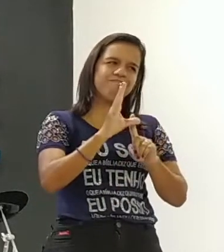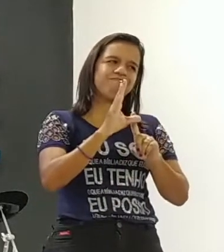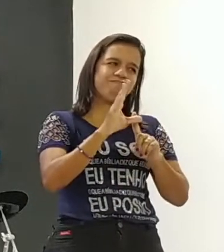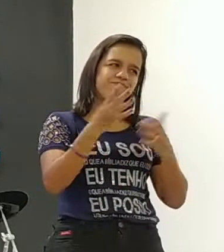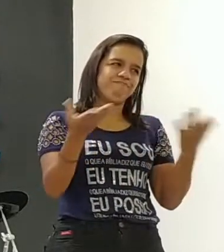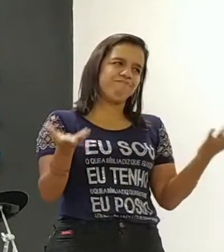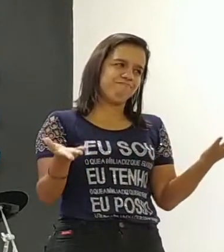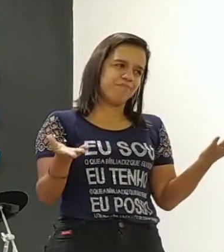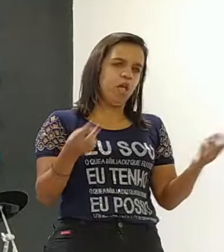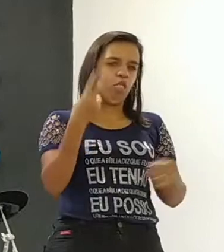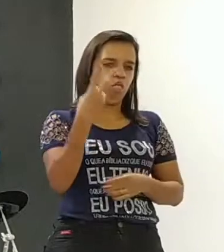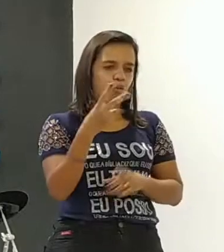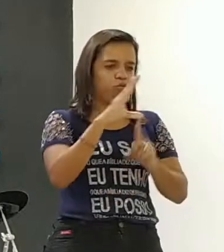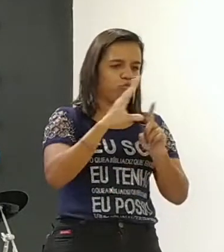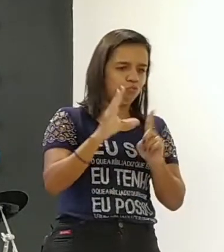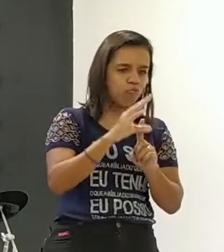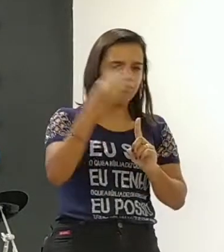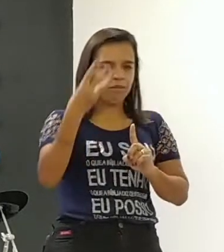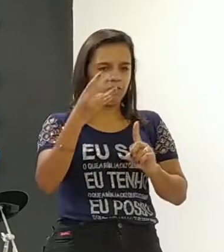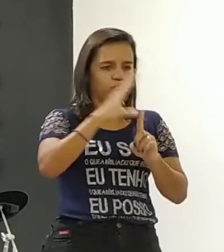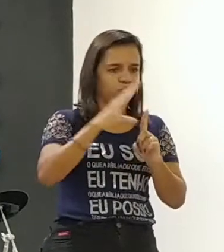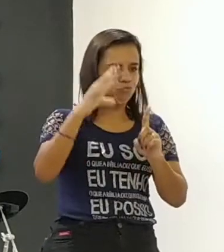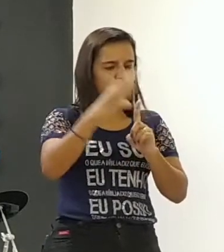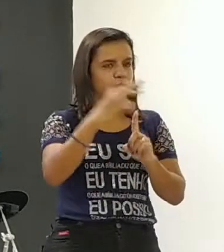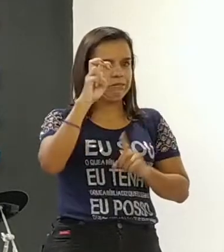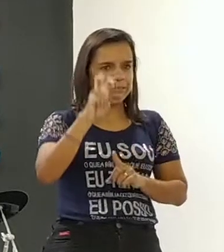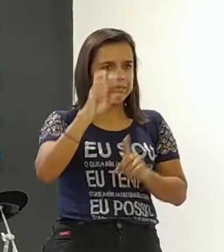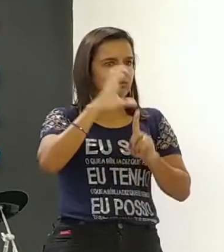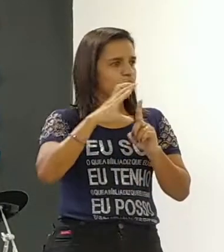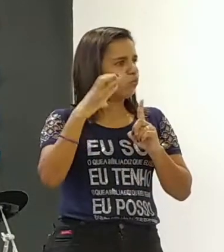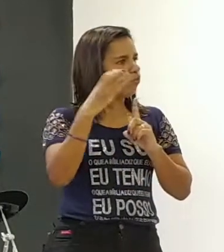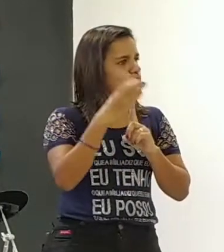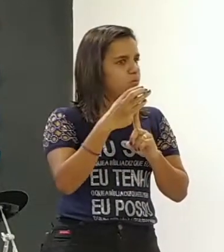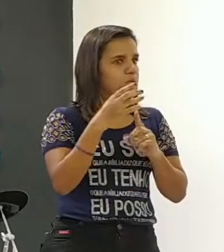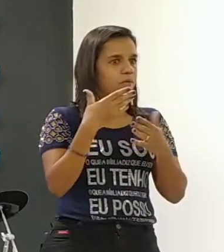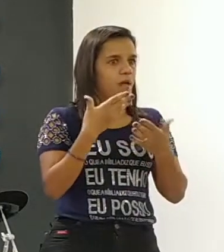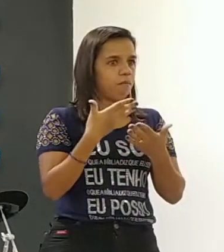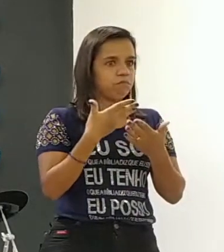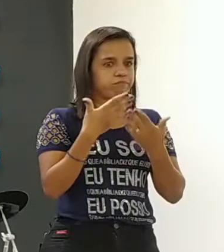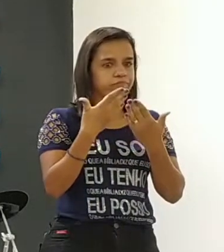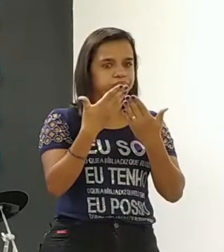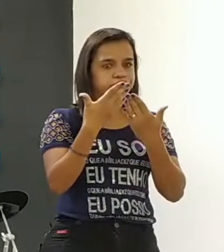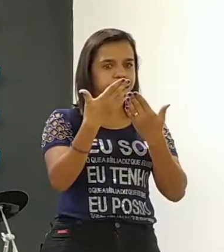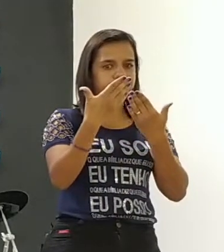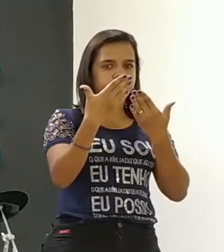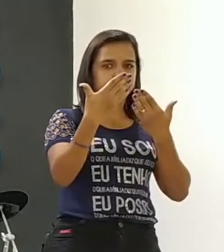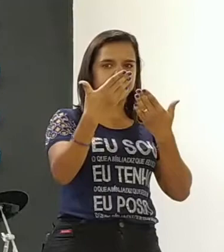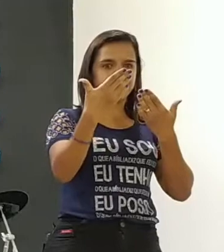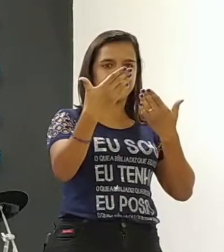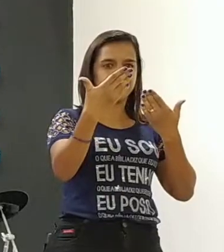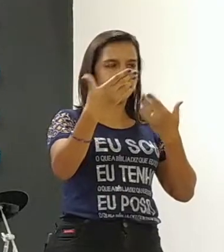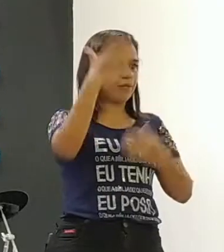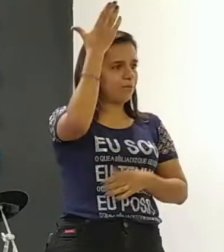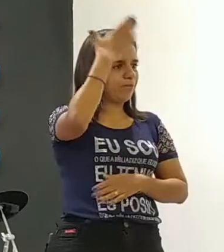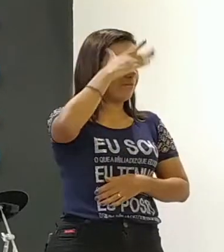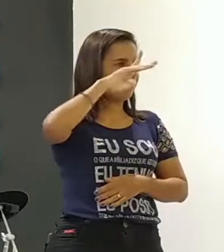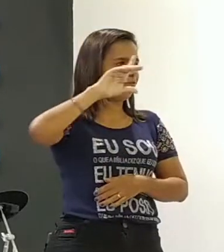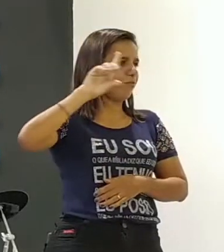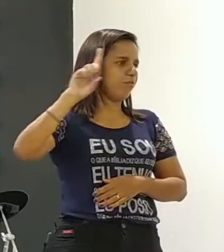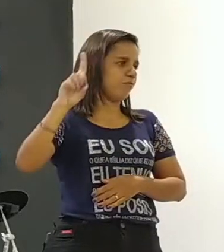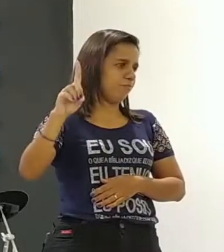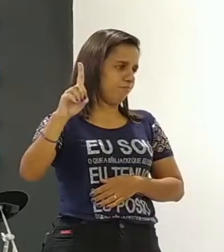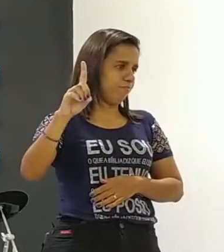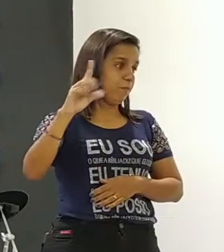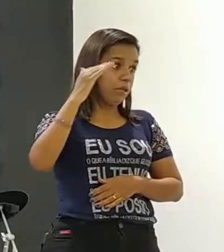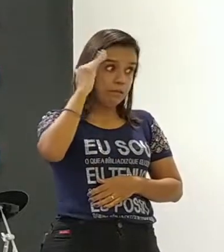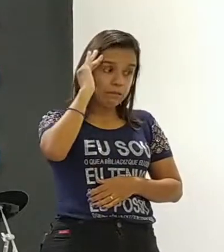Aí 1 culto, 2 cultos, 3 cultos, 4 cultos, 5 cultos, quando vê você está afastado da presença de Deus.